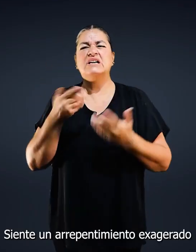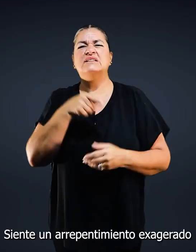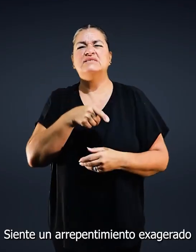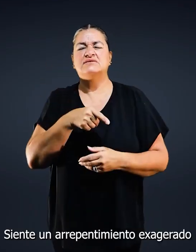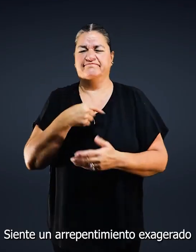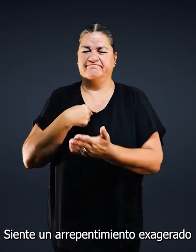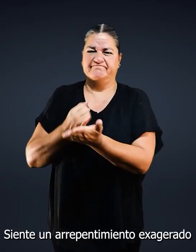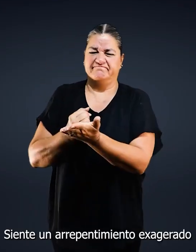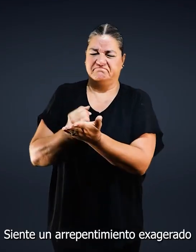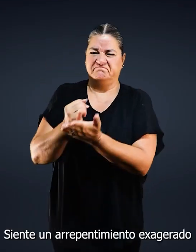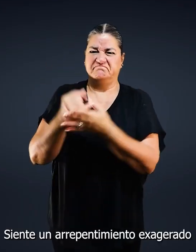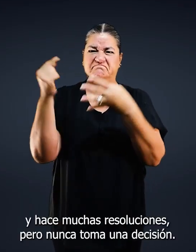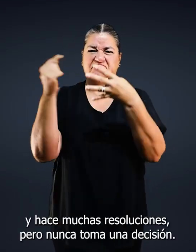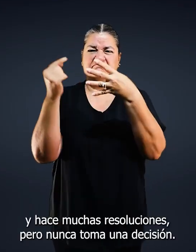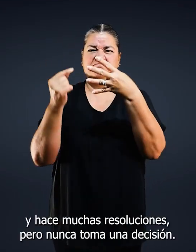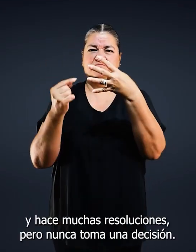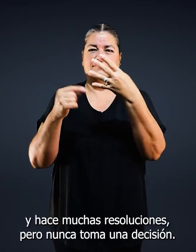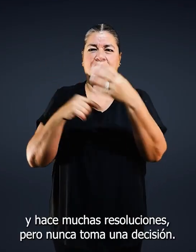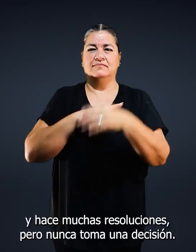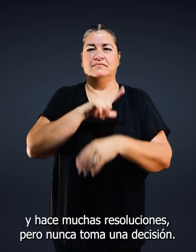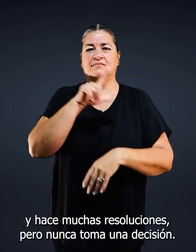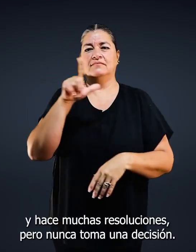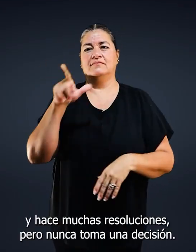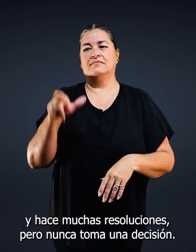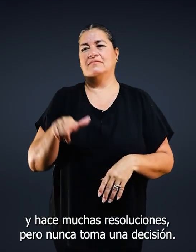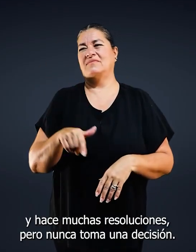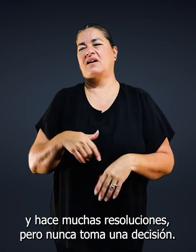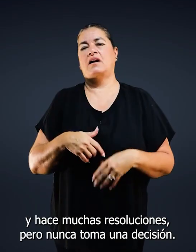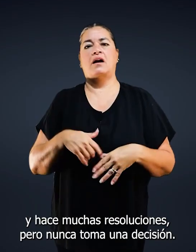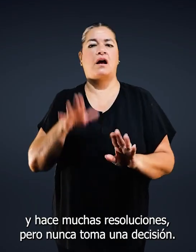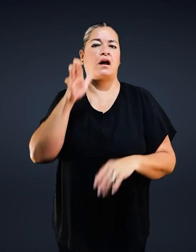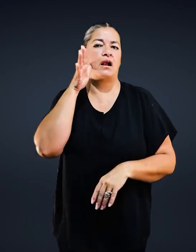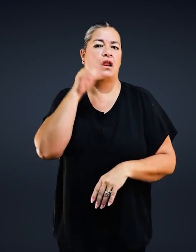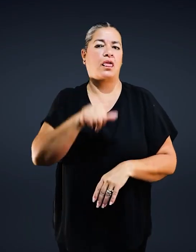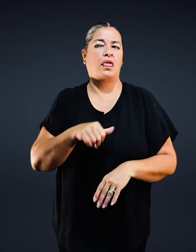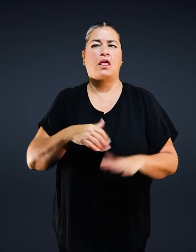Siente un arrepentimiento exagerado y hace muchas resoluciones, pero nunca toma una decisión.